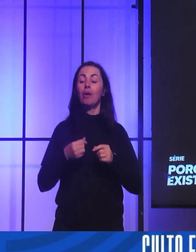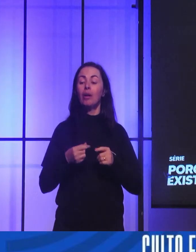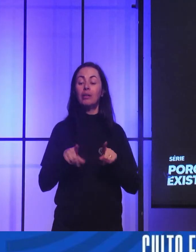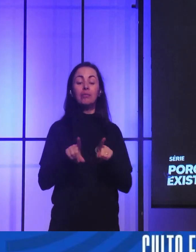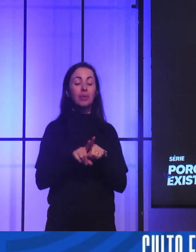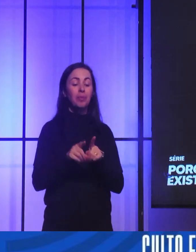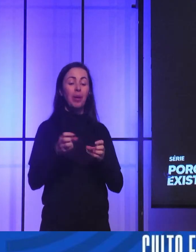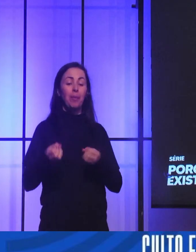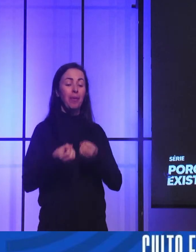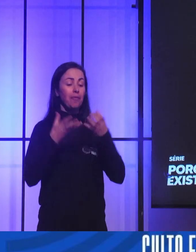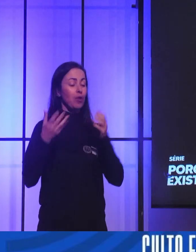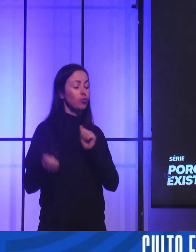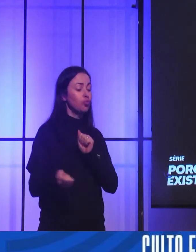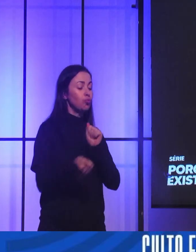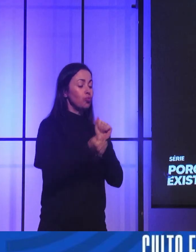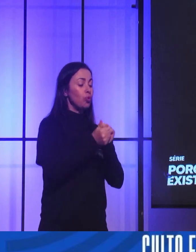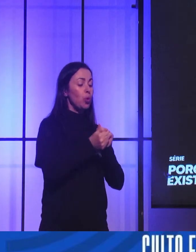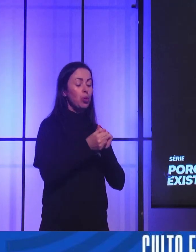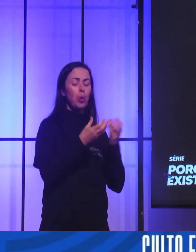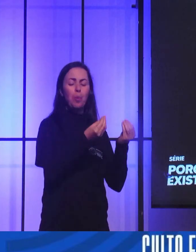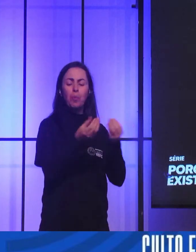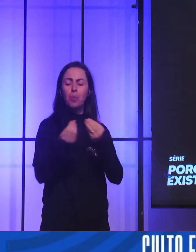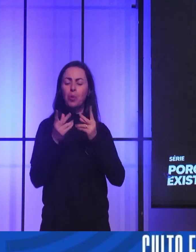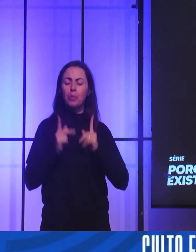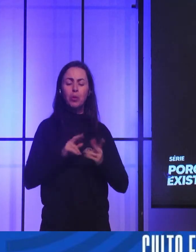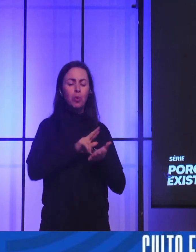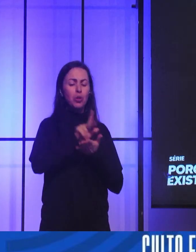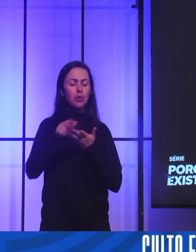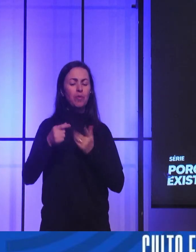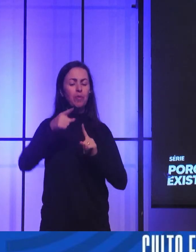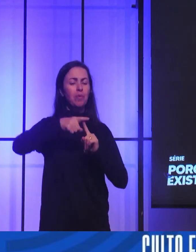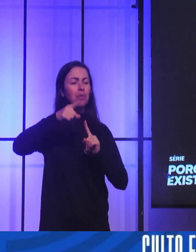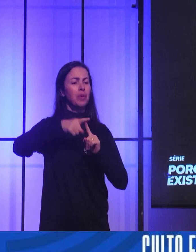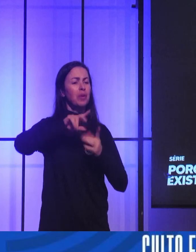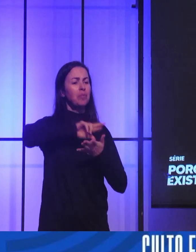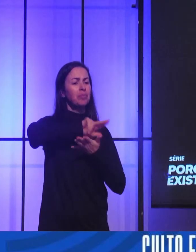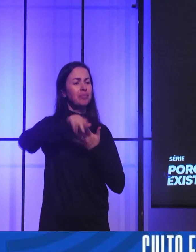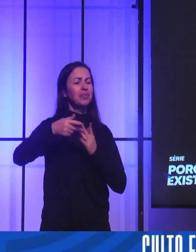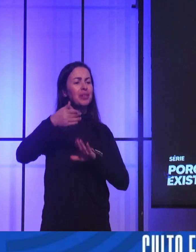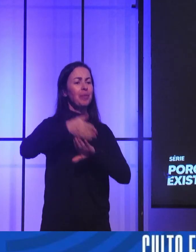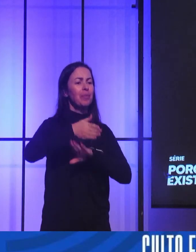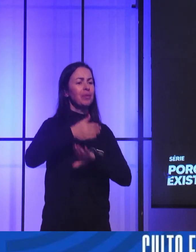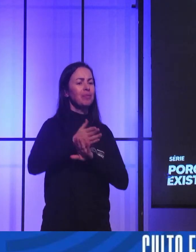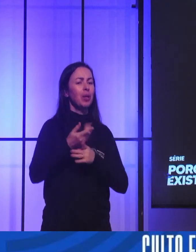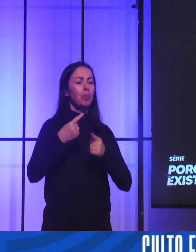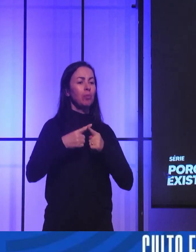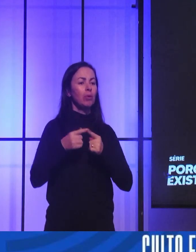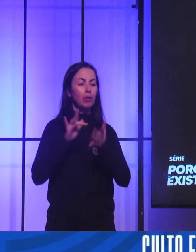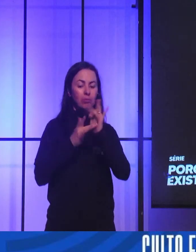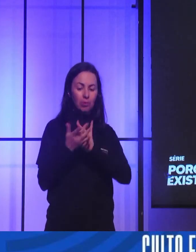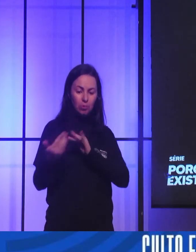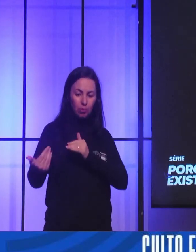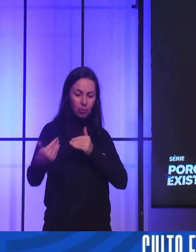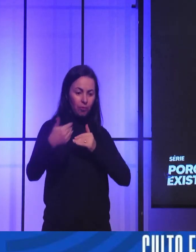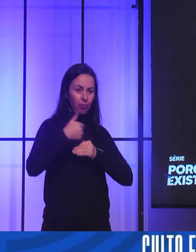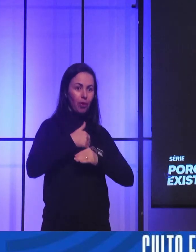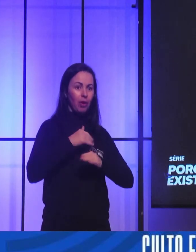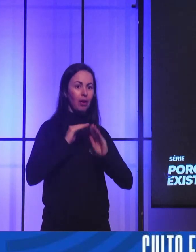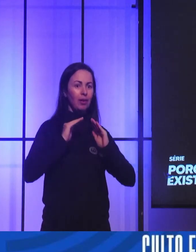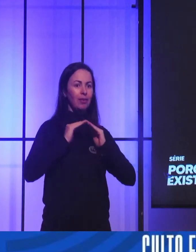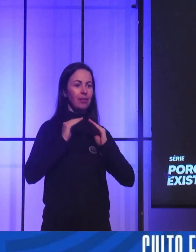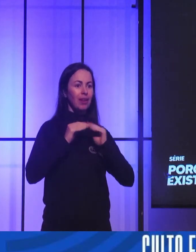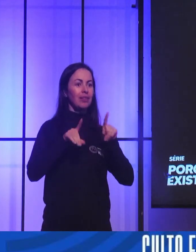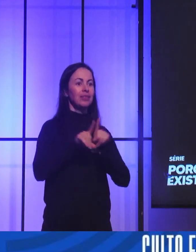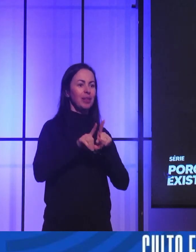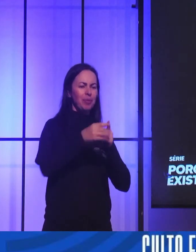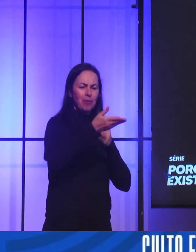gente com eles, publicanos e outras pessoas. Ele convida Jesus a ir à sua casa e convida todas as pessoas